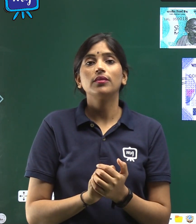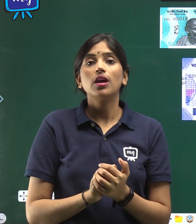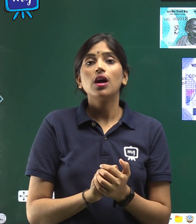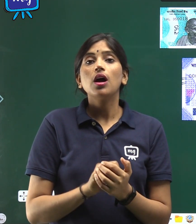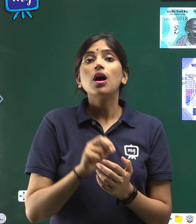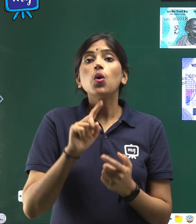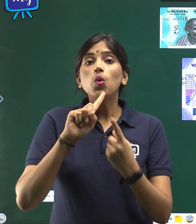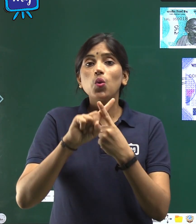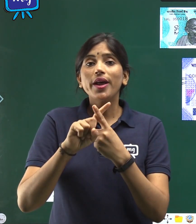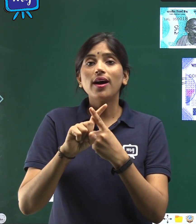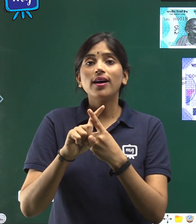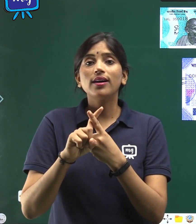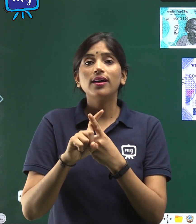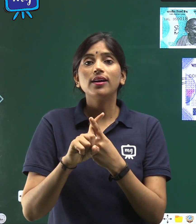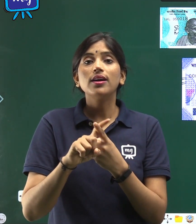गुणा